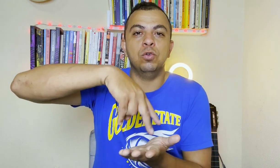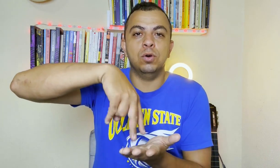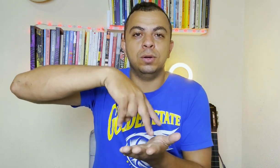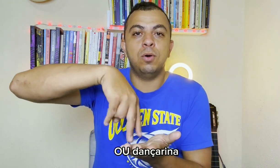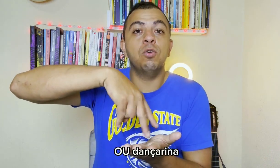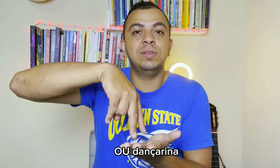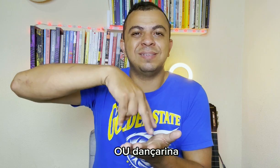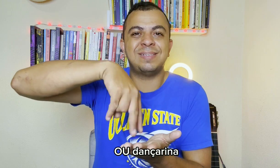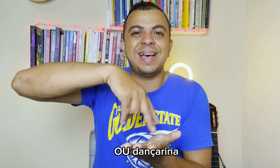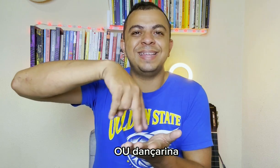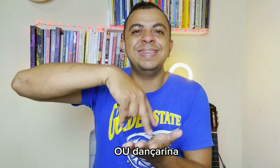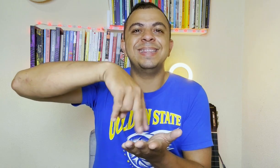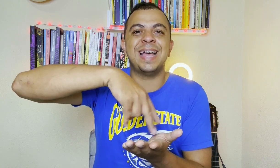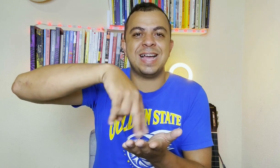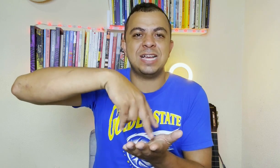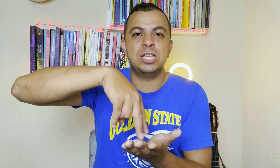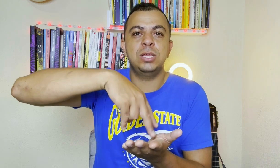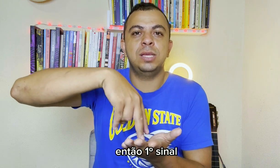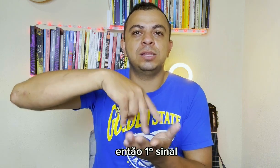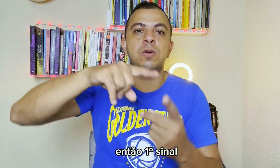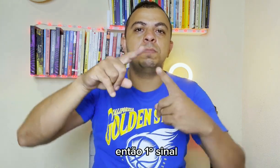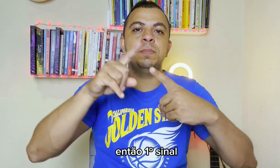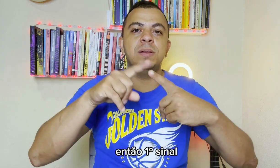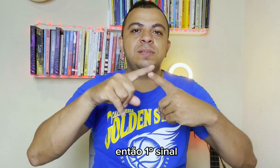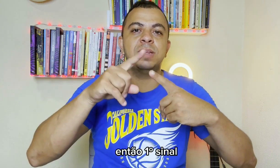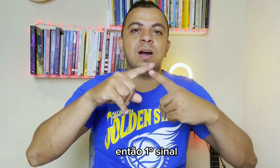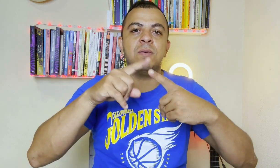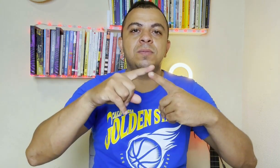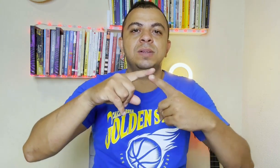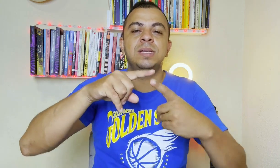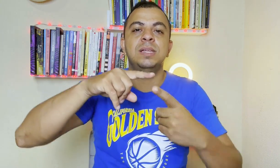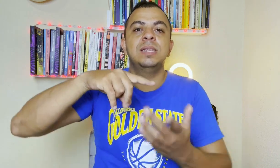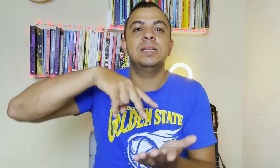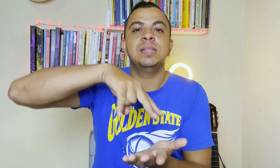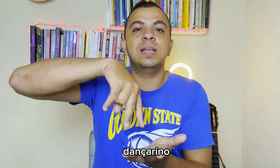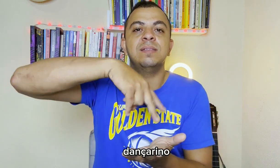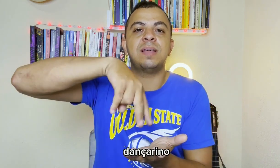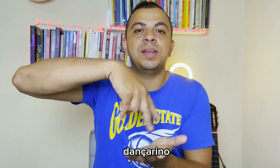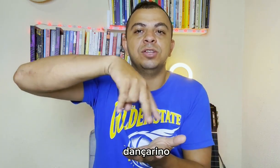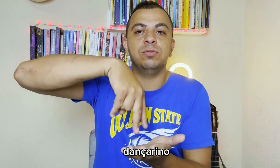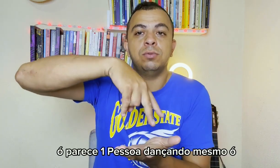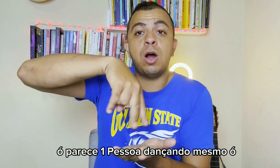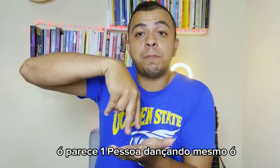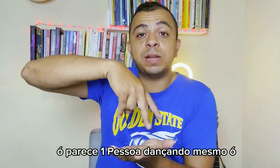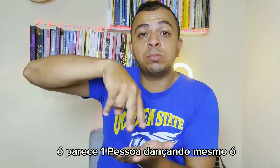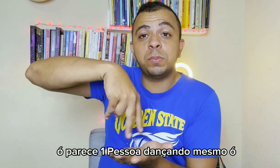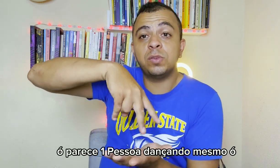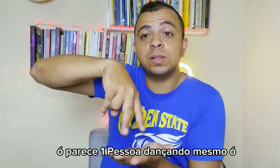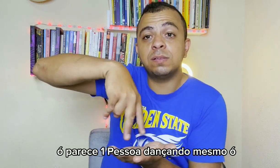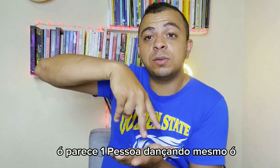dançarino ou dançarina. Então, primeiro sinal, dançarino. Ó, parece uma pessoa dançando mesmo,